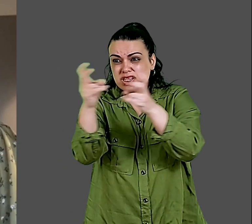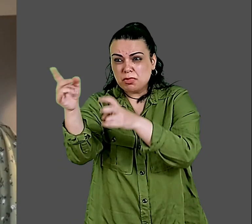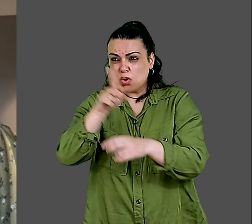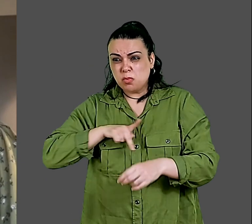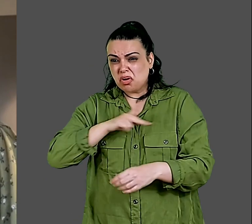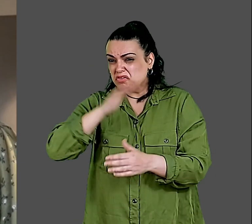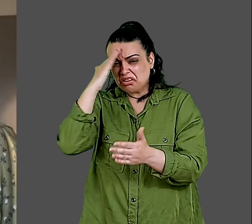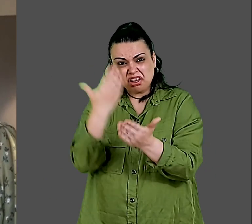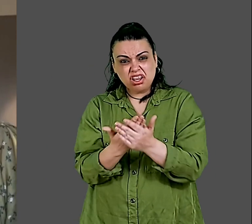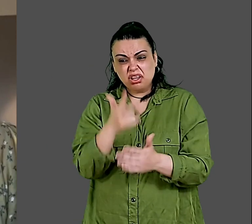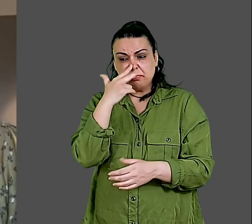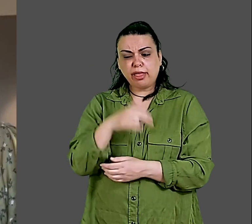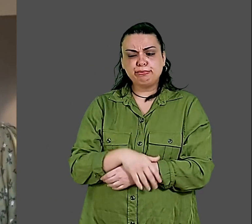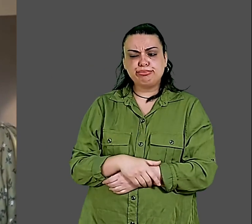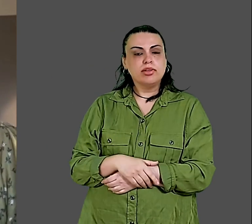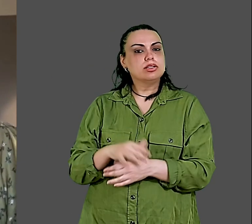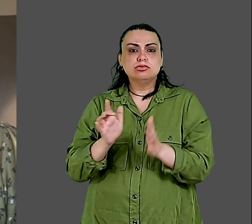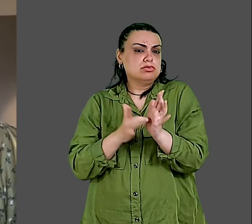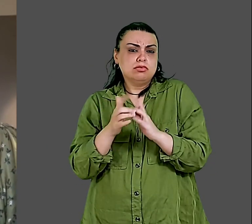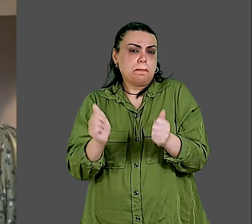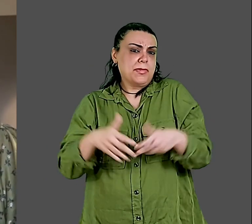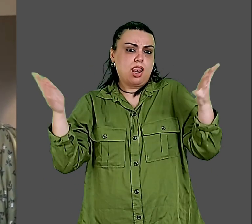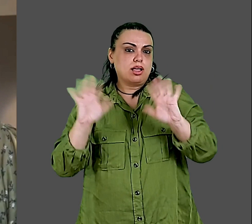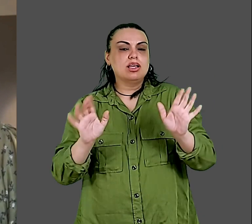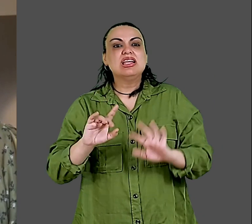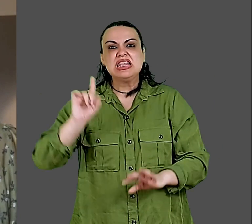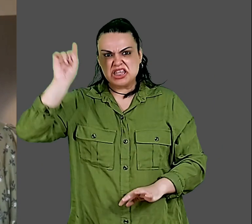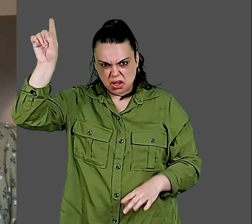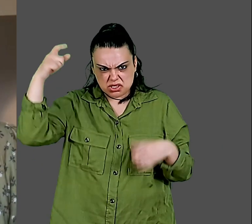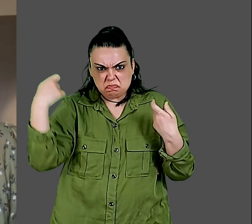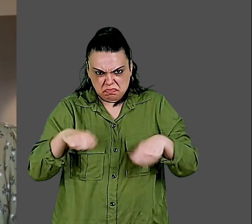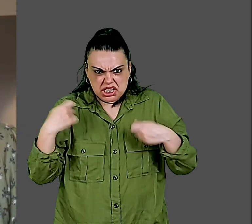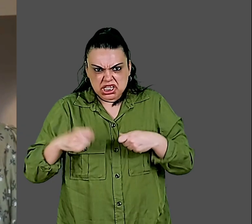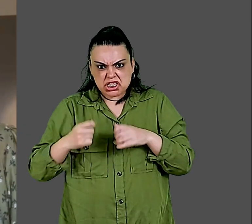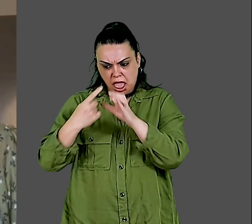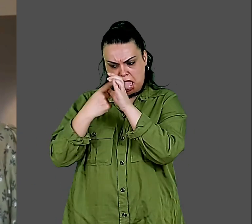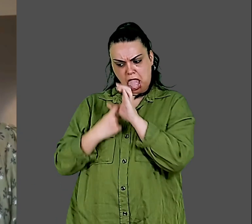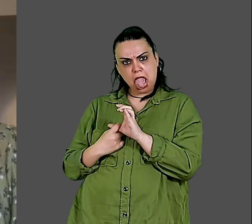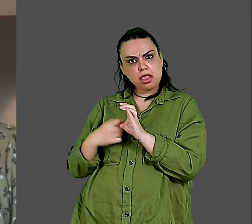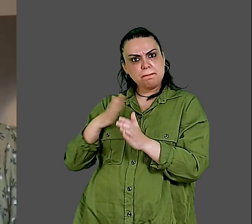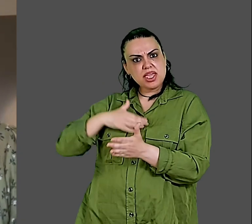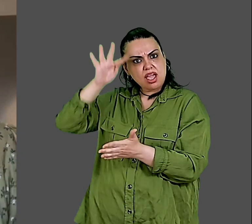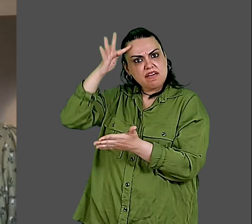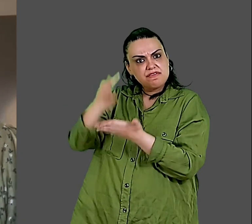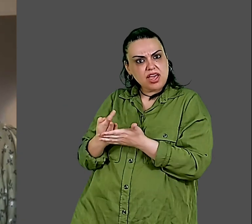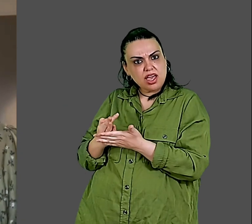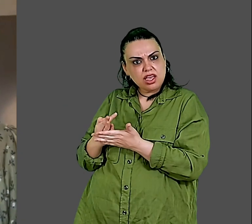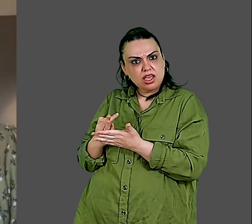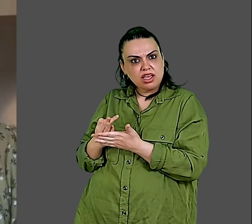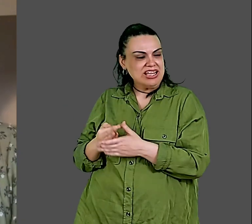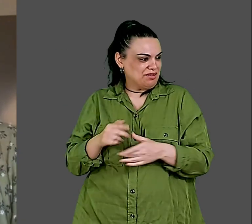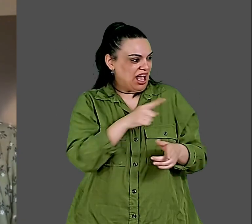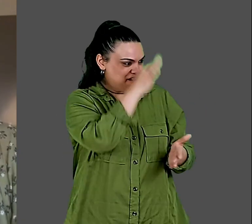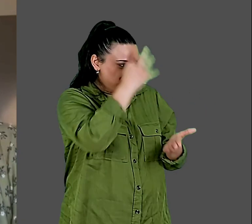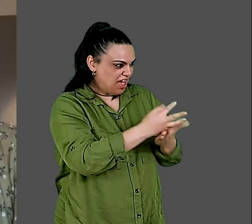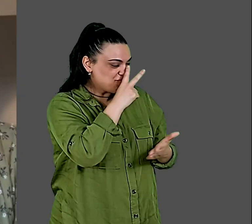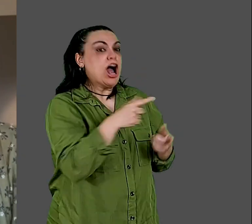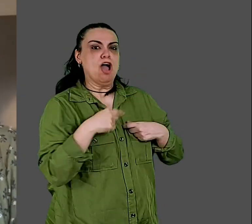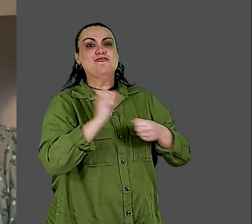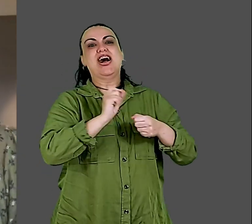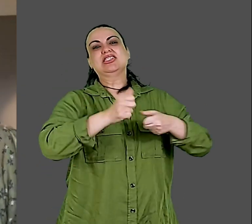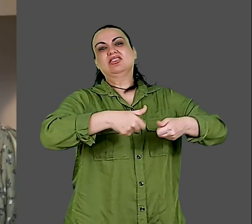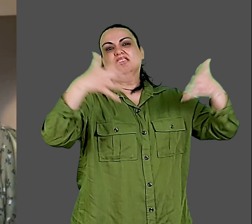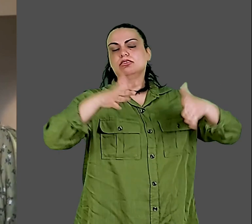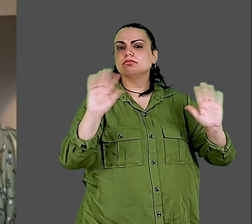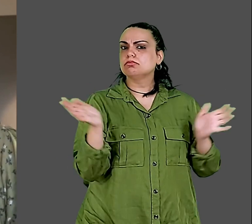minha fé. Deus não precisa da minha fé para ter poder de fazer o que ele tem